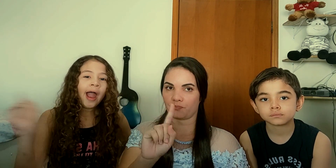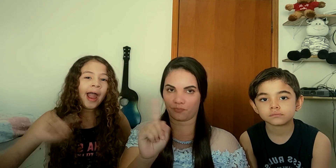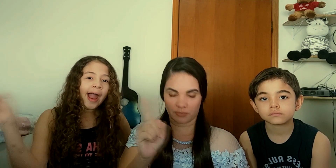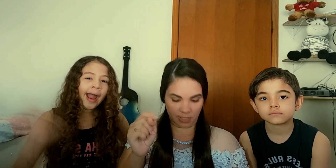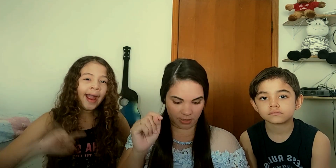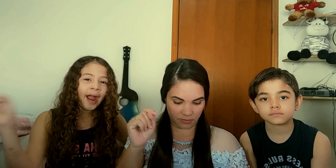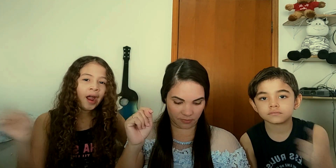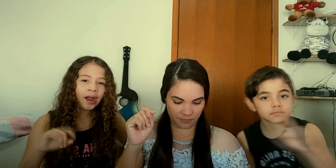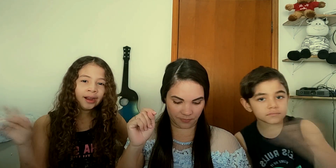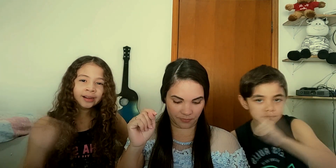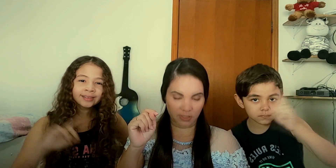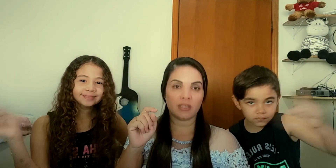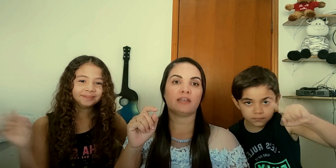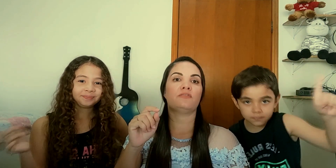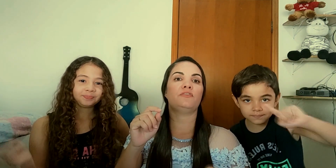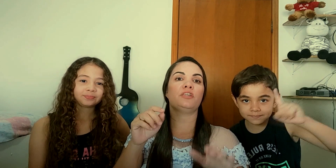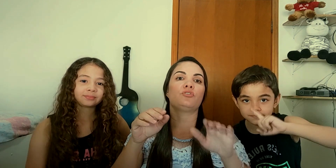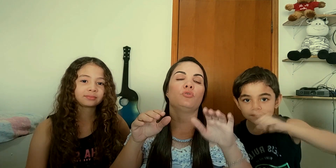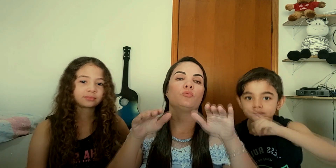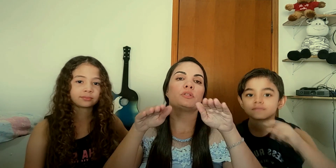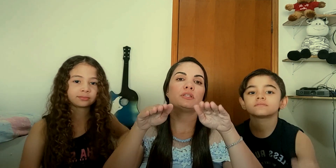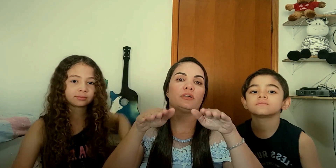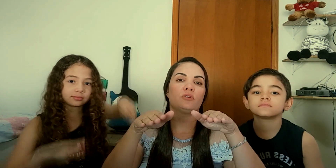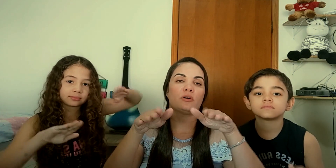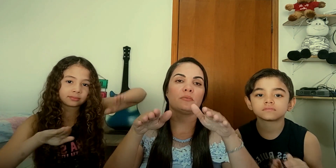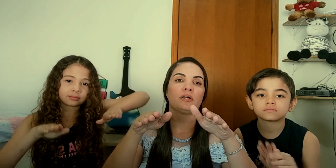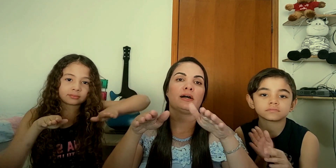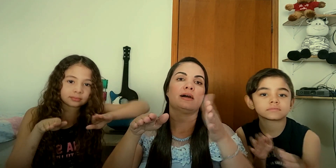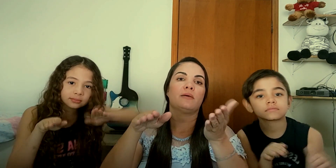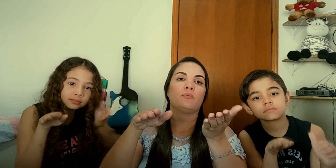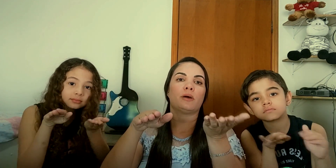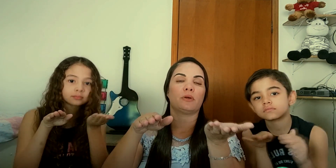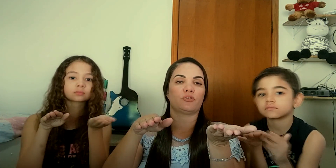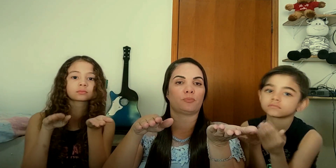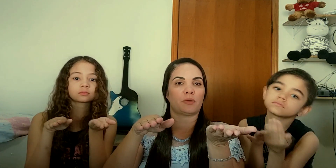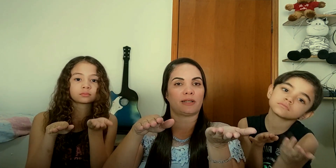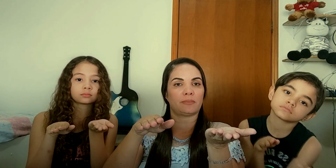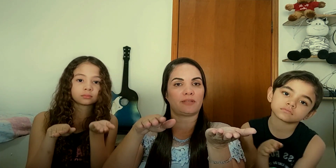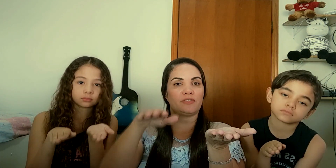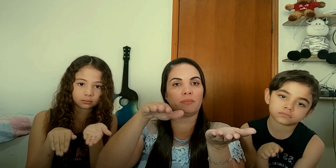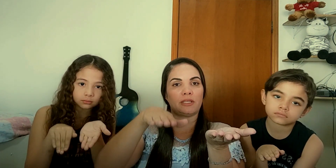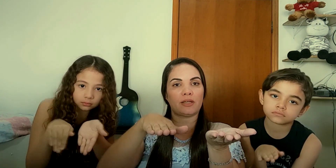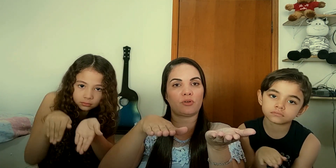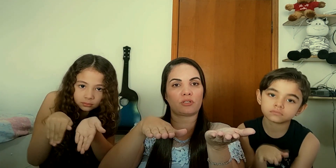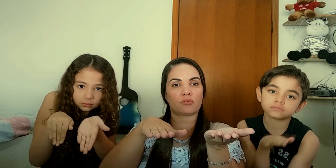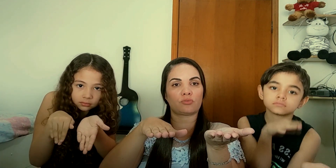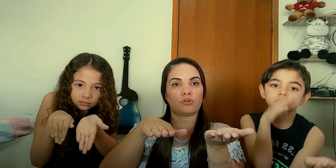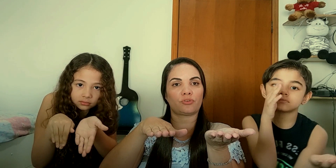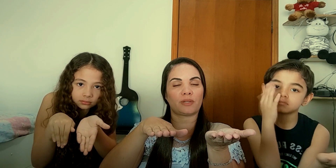Não. Virou. Então, ó. Uma mão espalmada pra cima e a outra com dorso pra